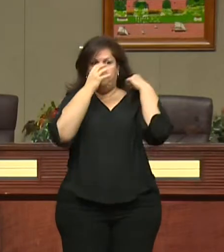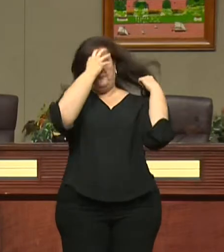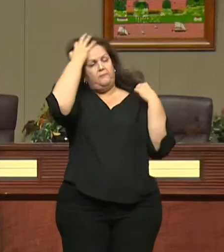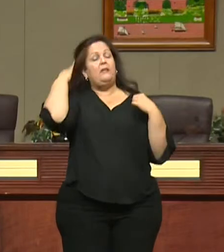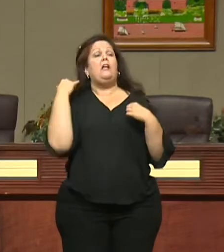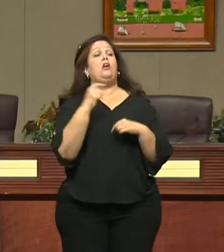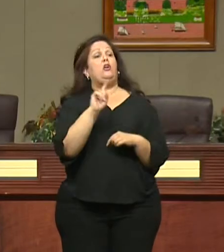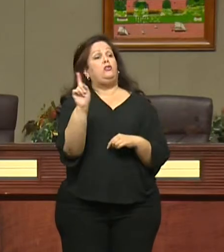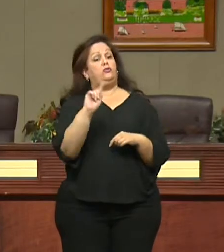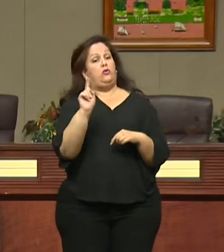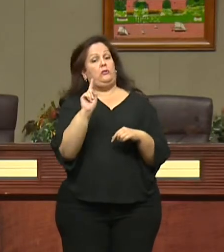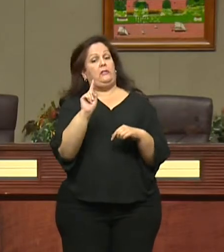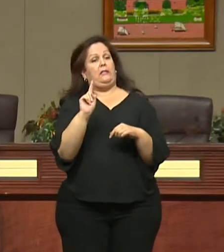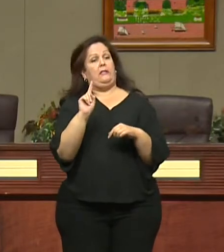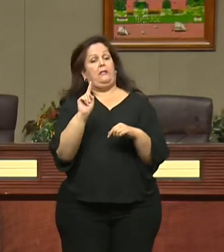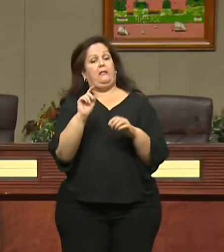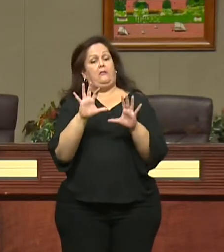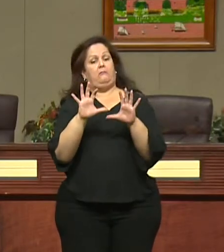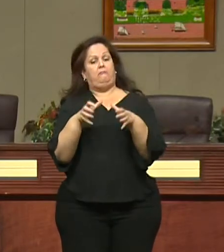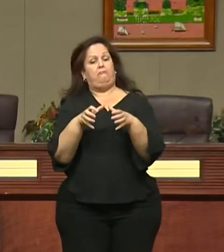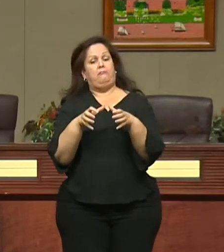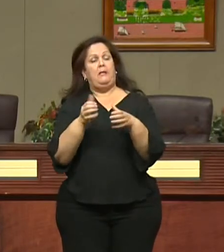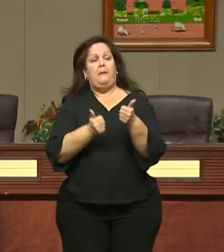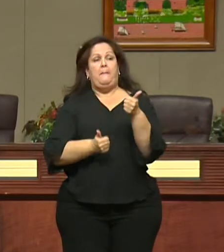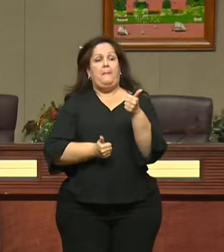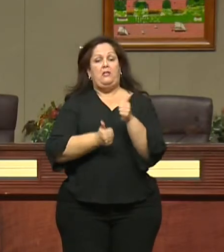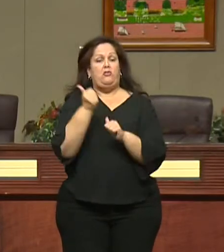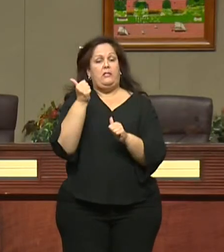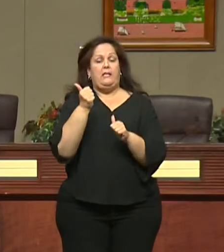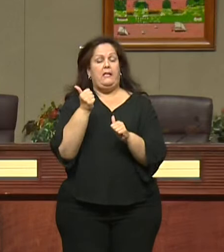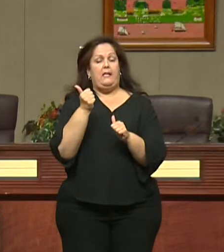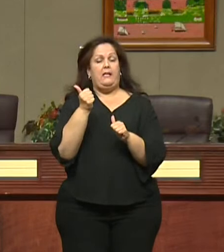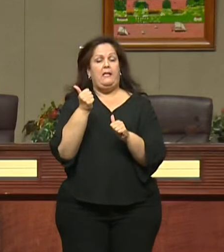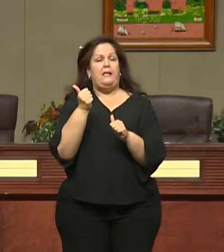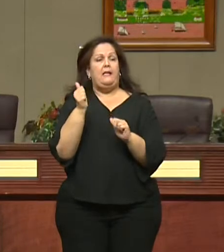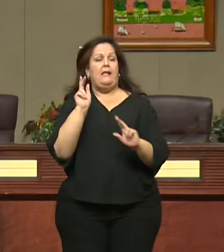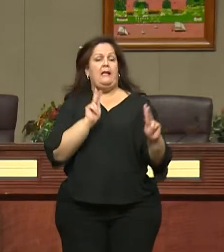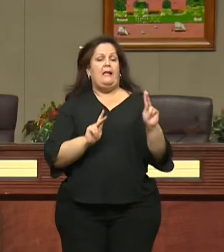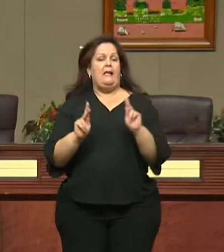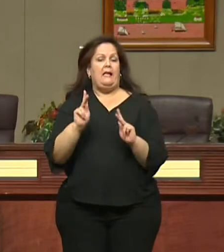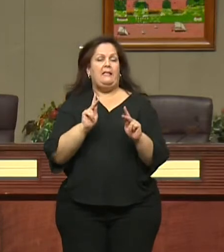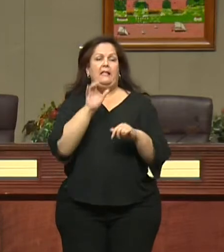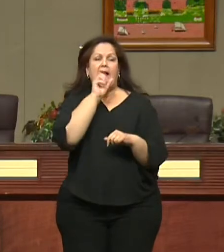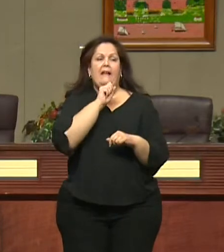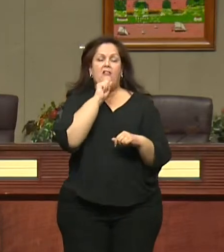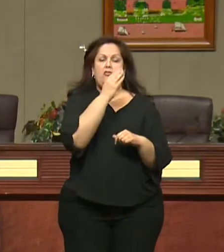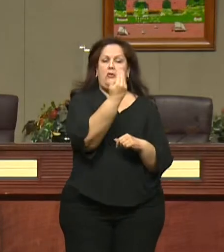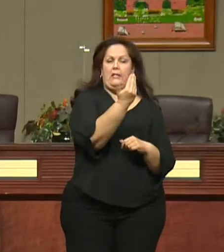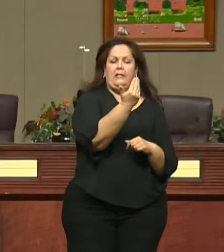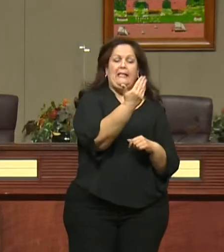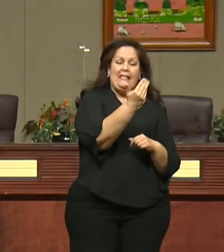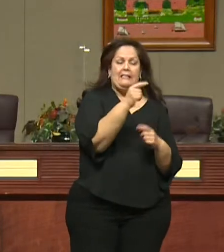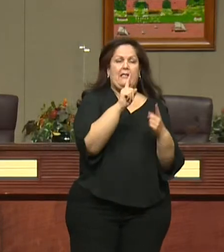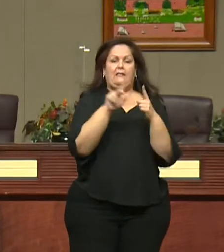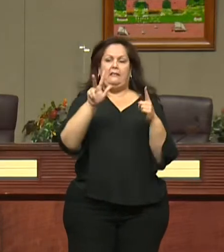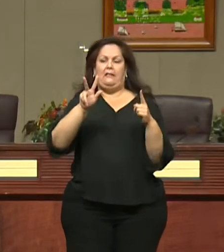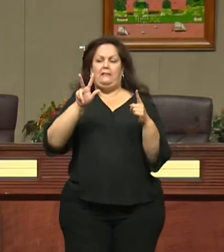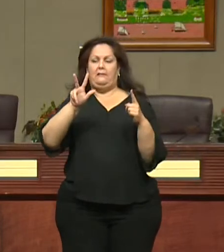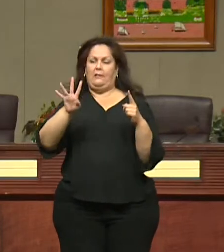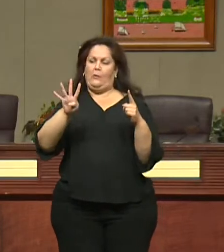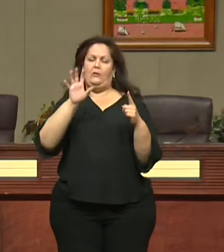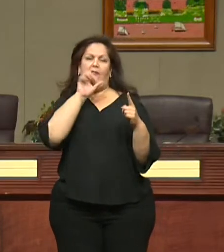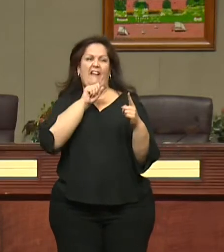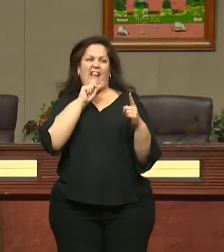la proporción de los casos, el mayor número de casos vienen de gente que está entre la edad de 15 a 34 años. Así